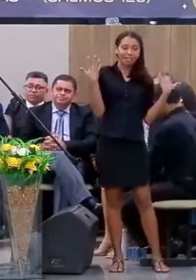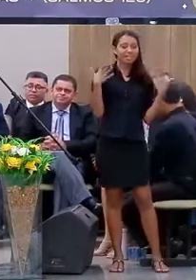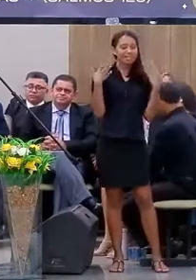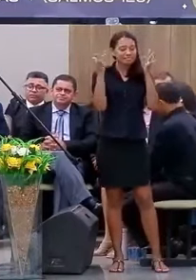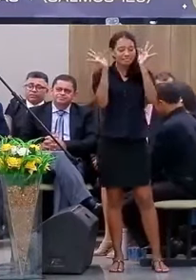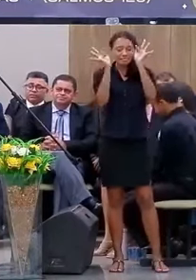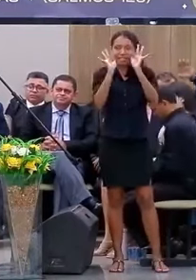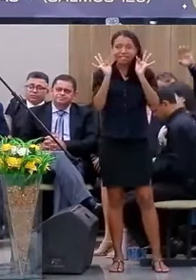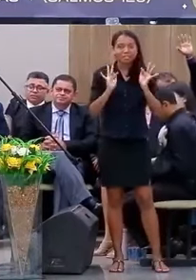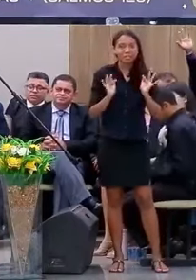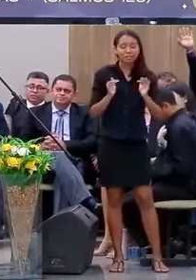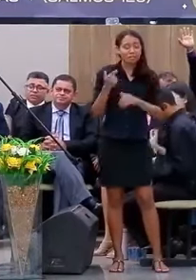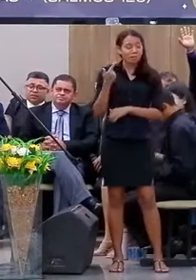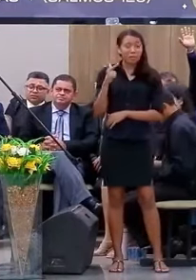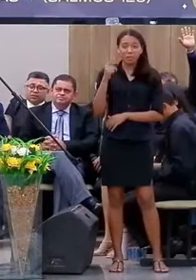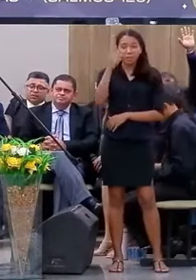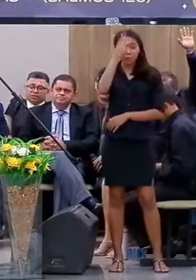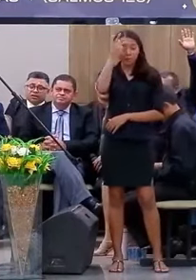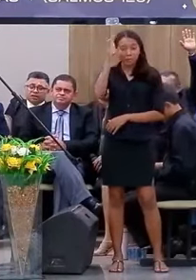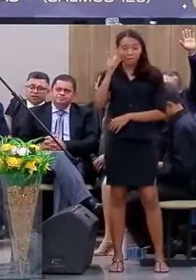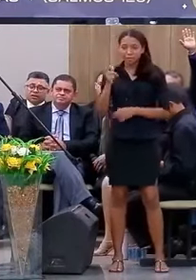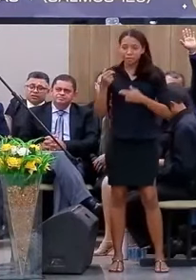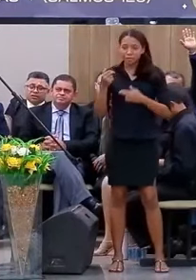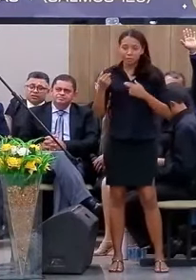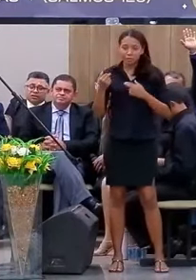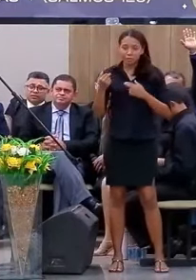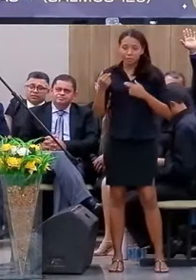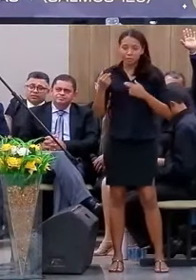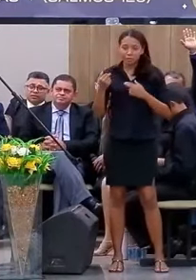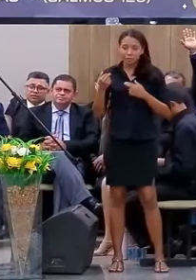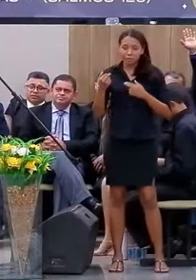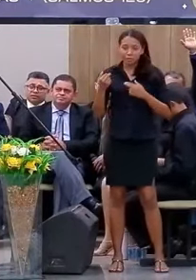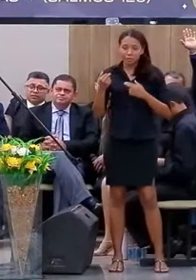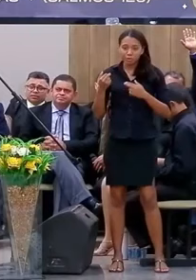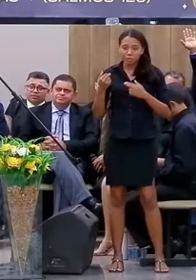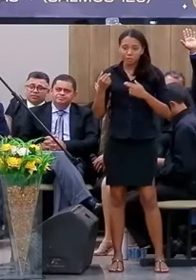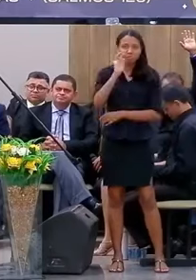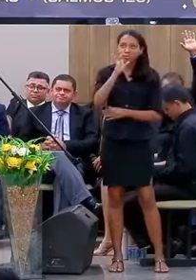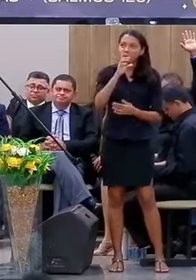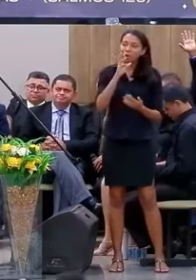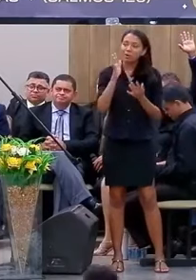que ninguém pode tirar.